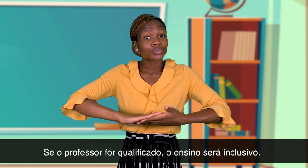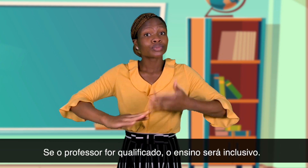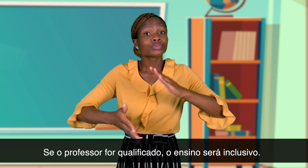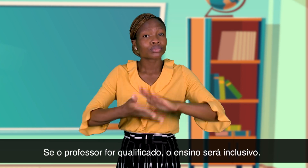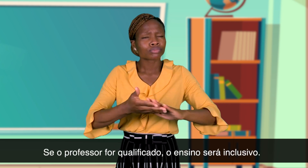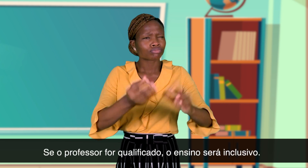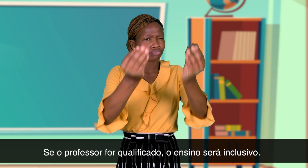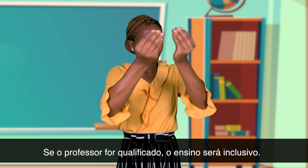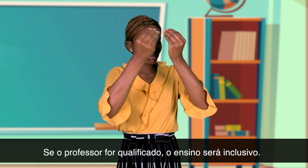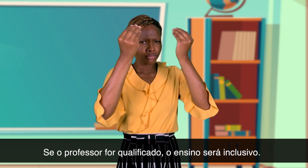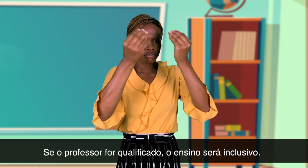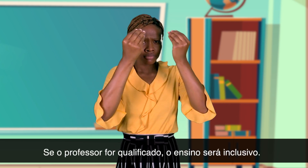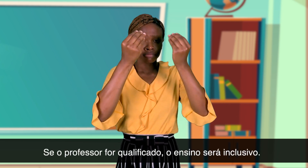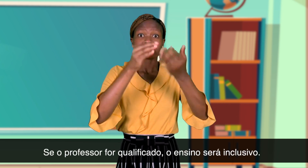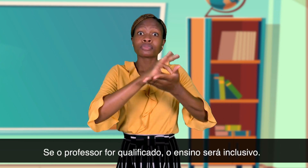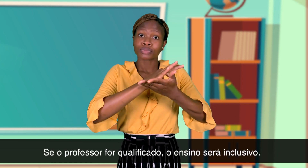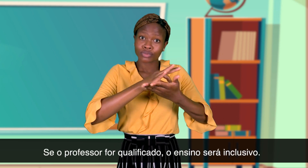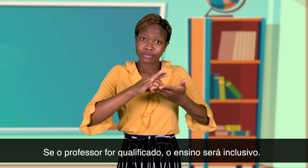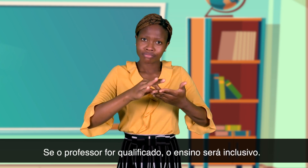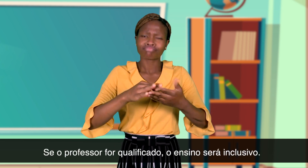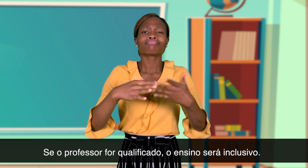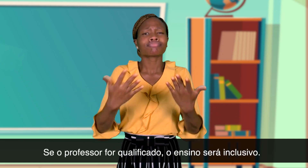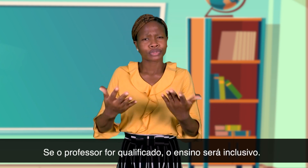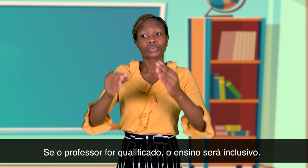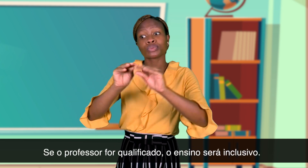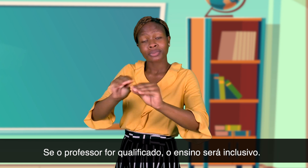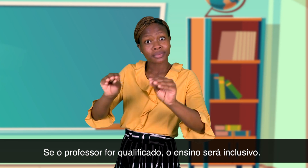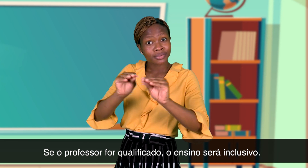Se o professor for qualificado, o ensino será inclusivo.